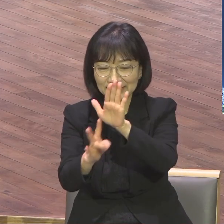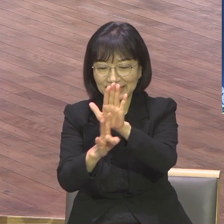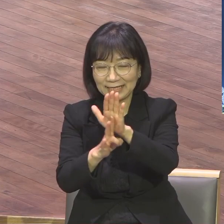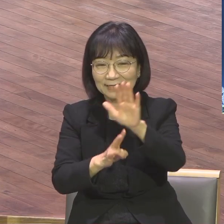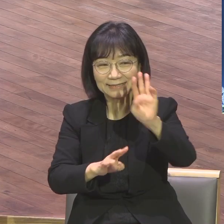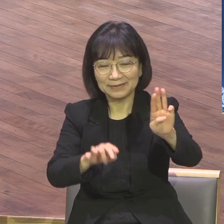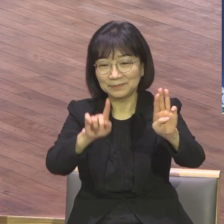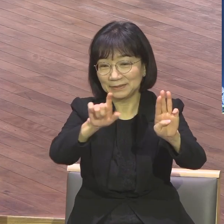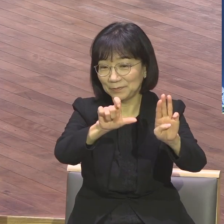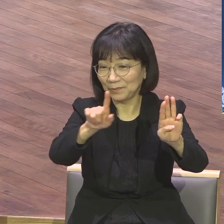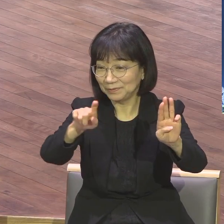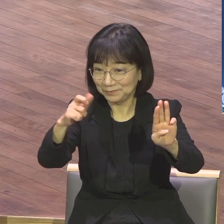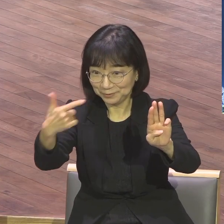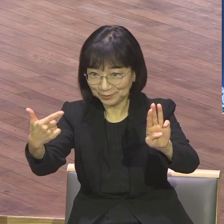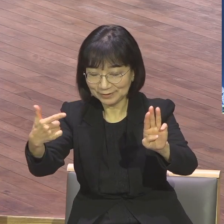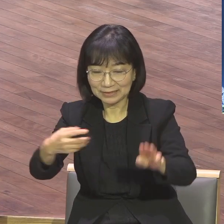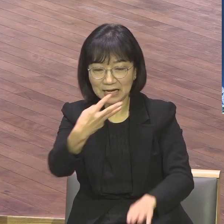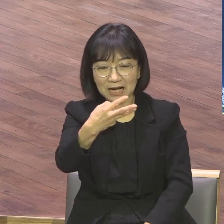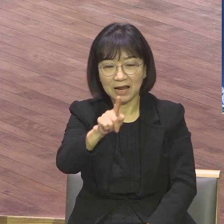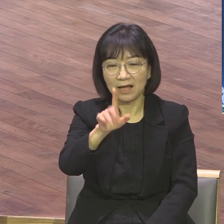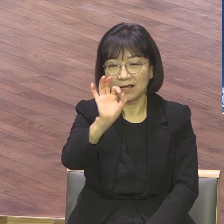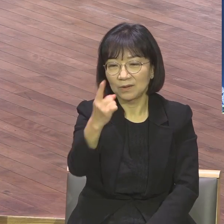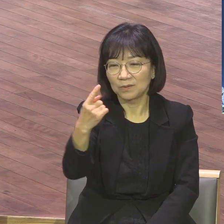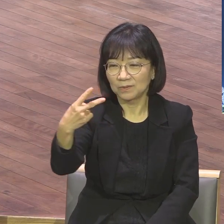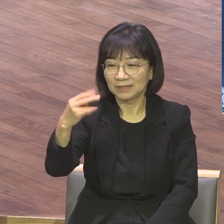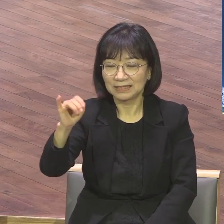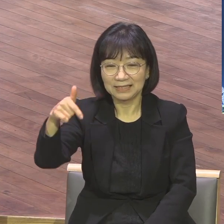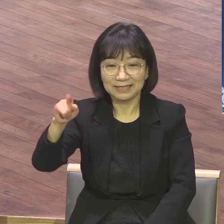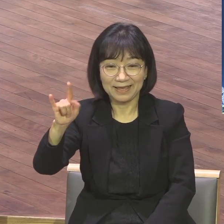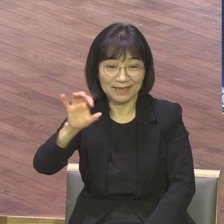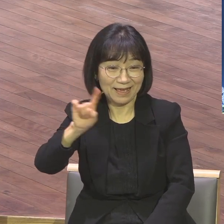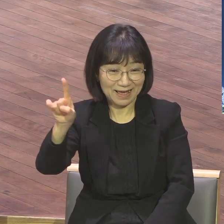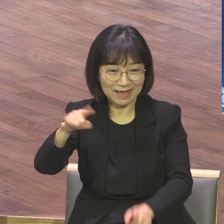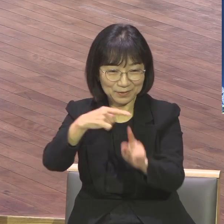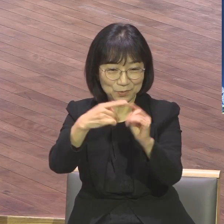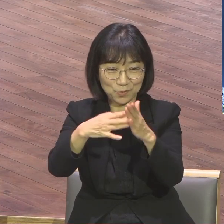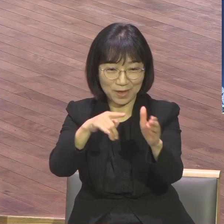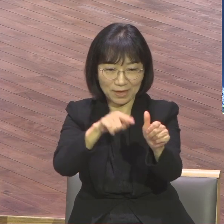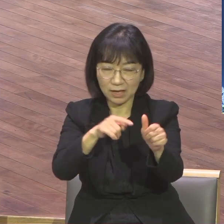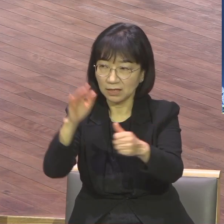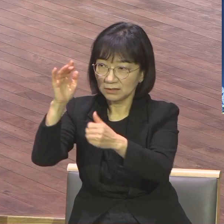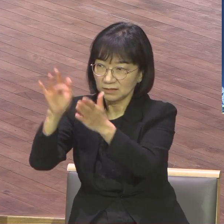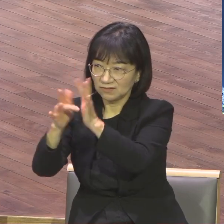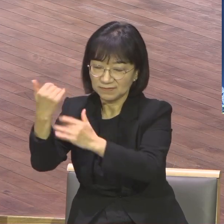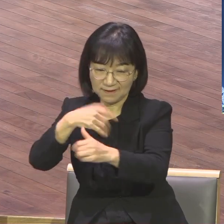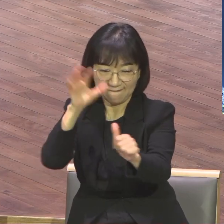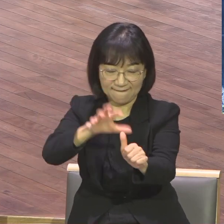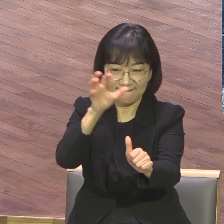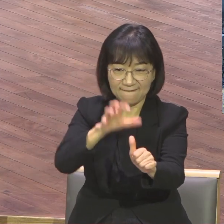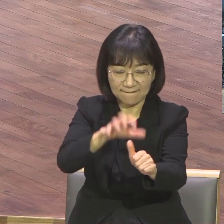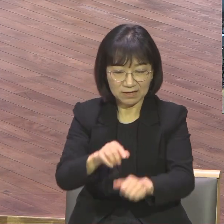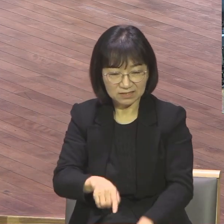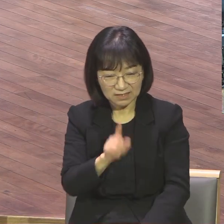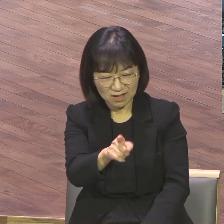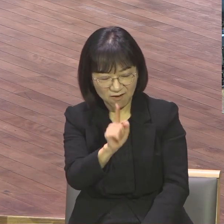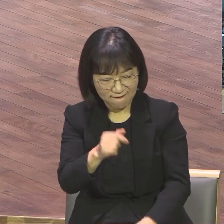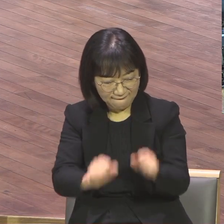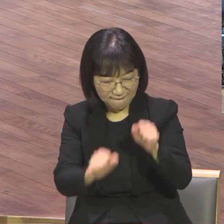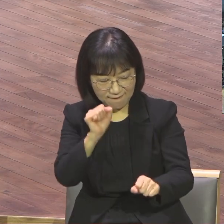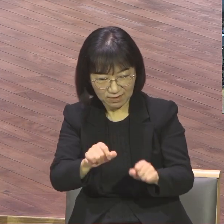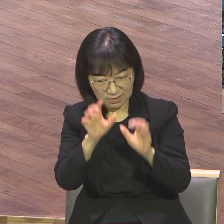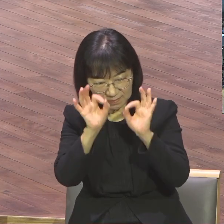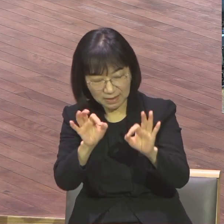15절로 16절에 보면 라오디게아 교회가 책망을 받는 내용이 여기 나옵니다. 내가 너 행위를